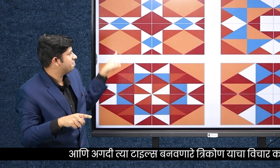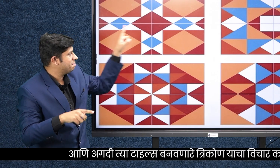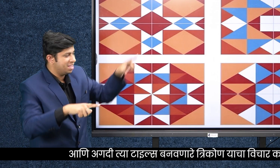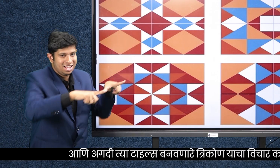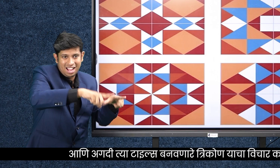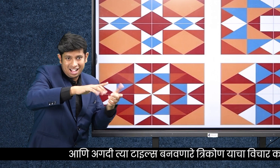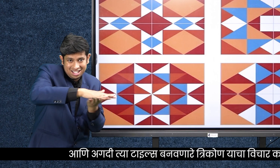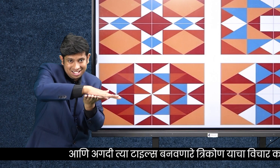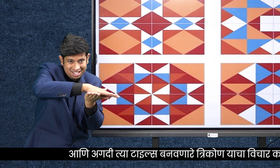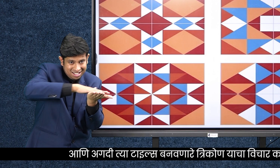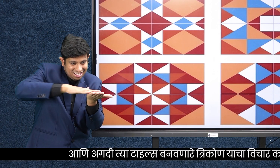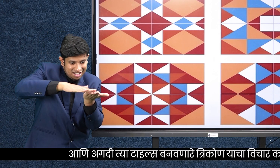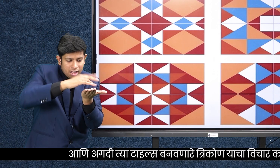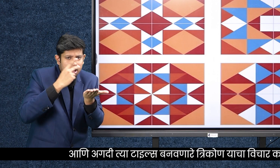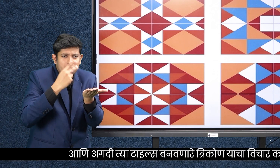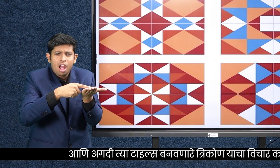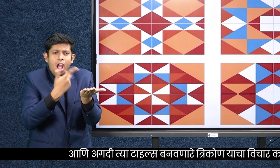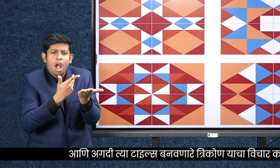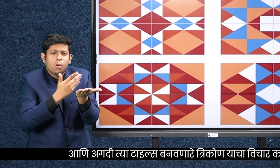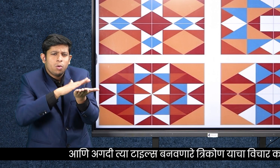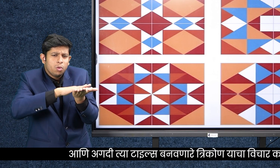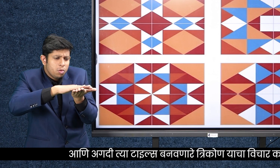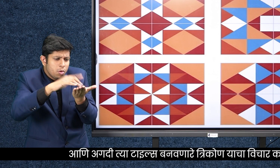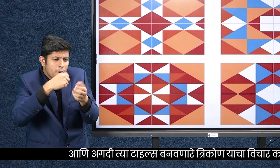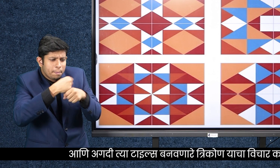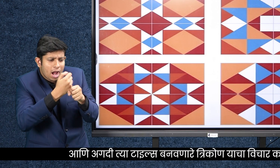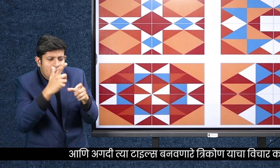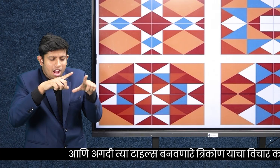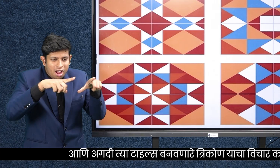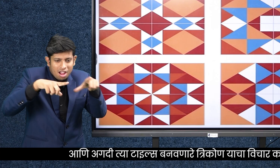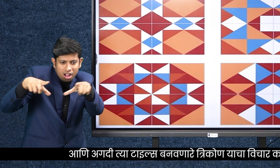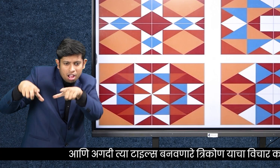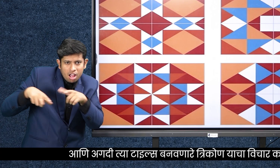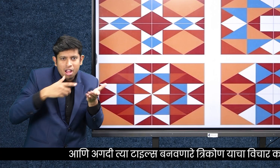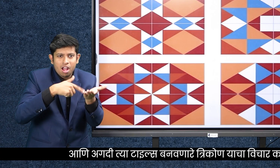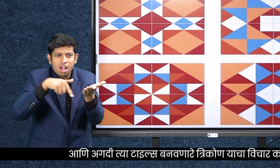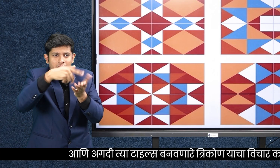त्या टाइल्स बनवणारे त्रिकोण याचा विचार करा.